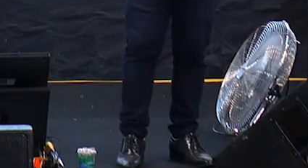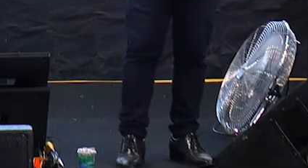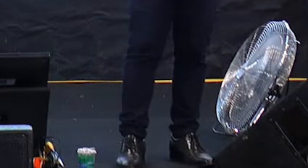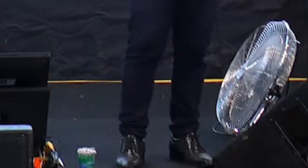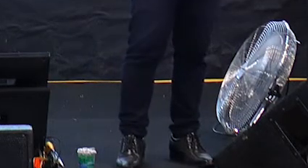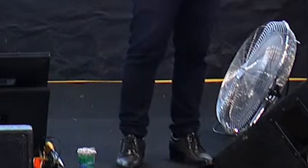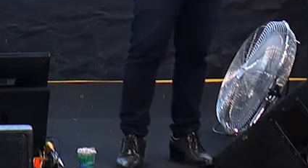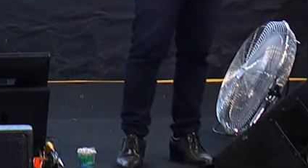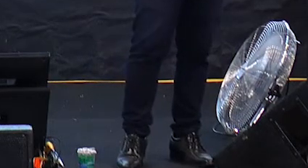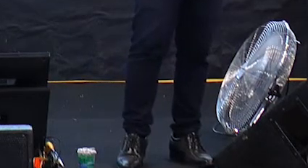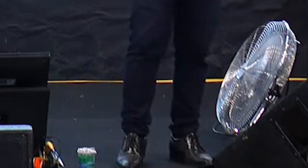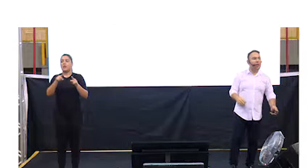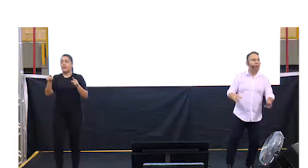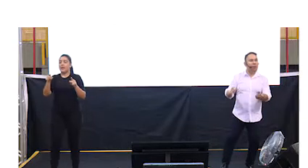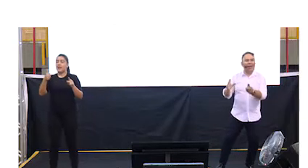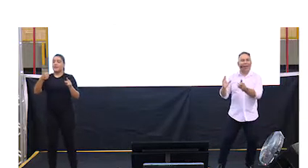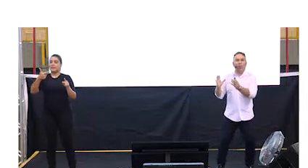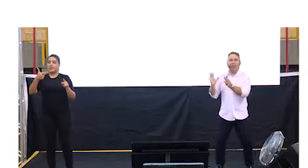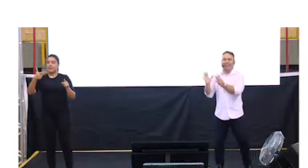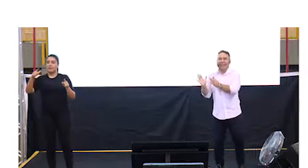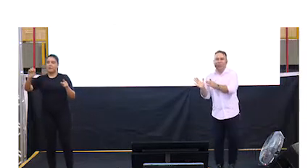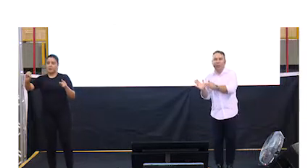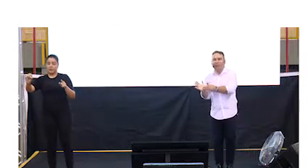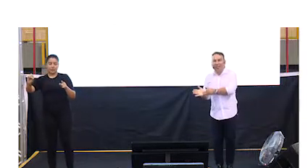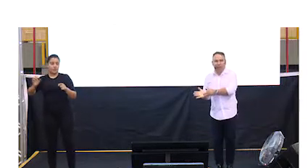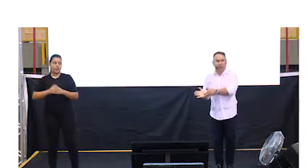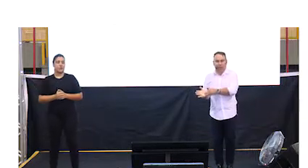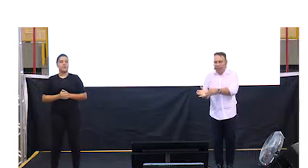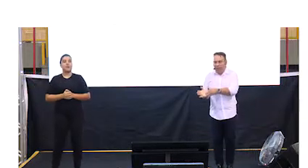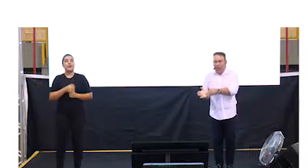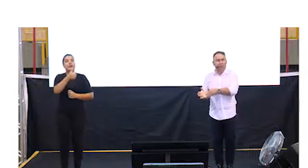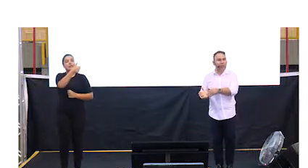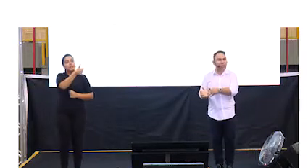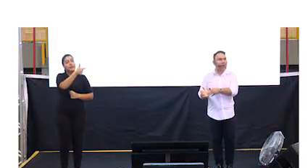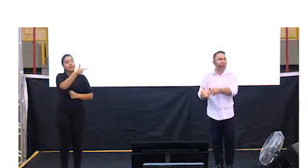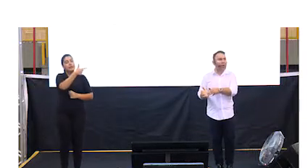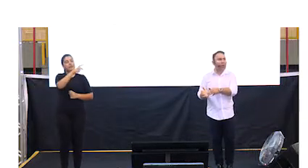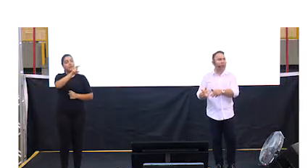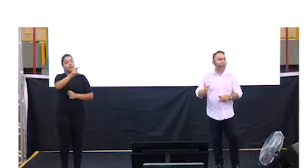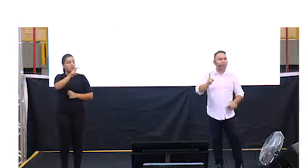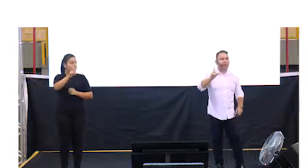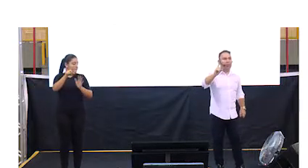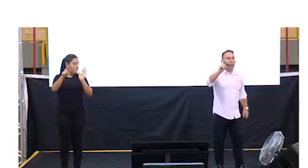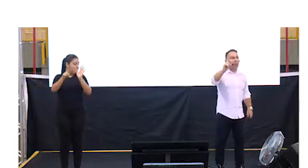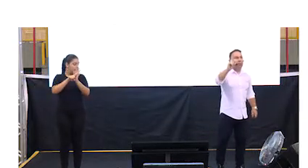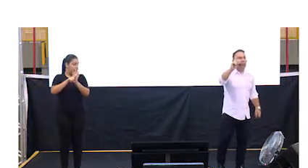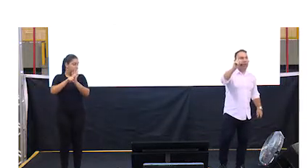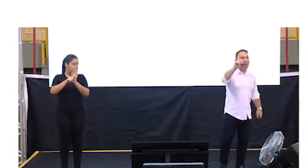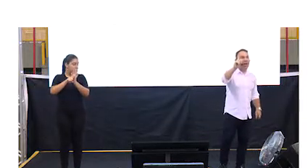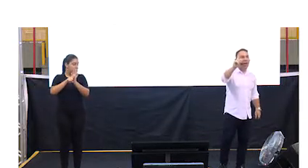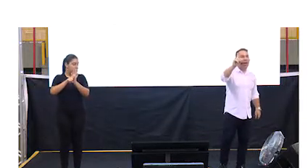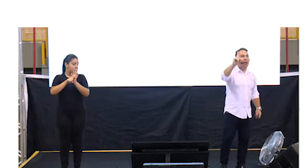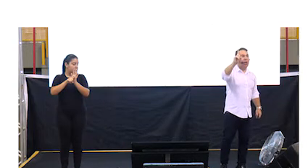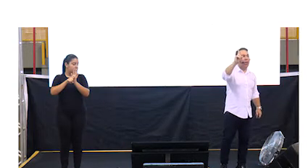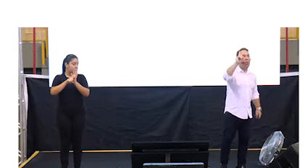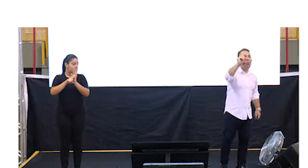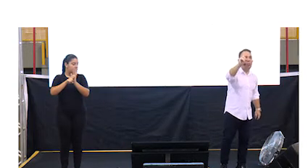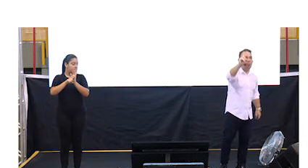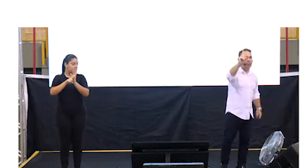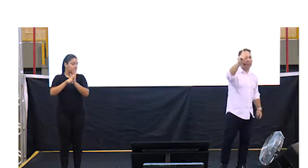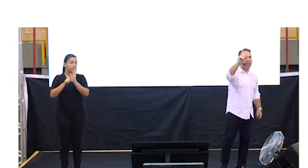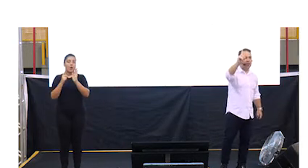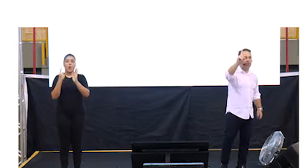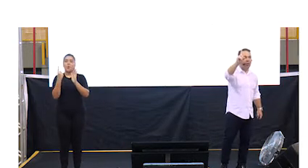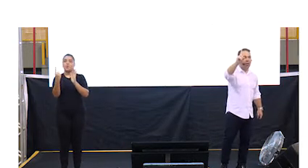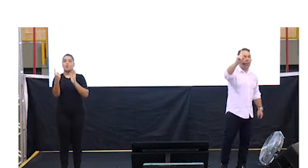99% de 120? Eu vou pegar os 120 e vou tirar quanto? Vou tirar